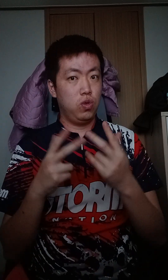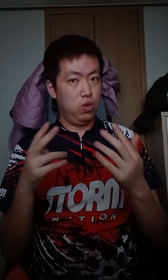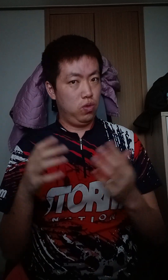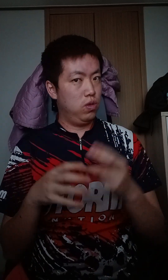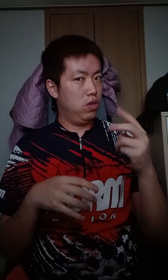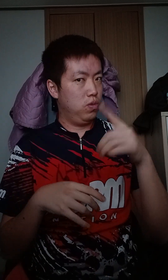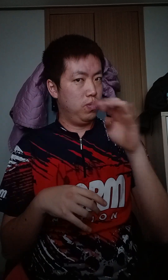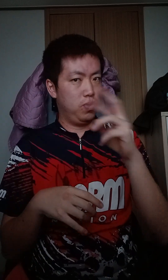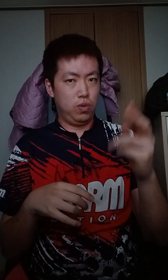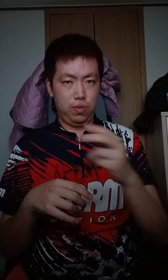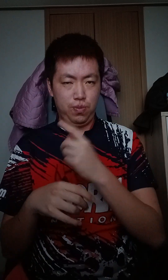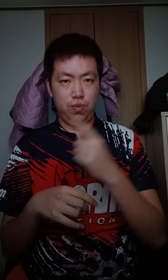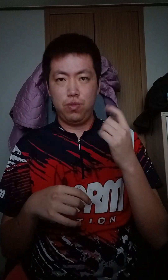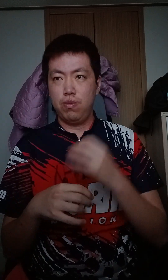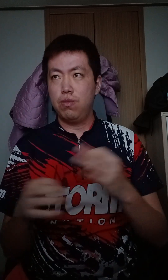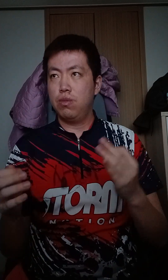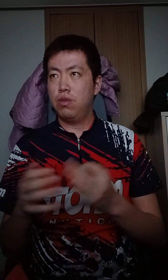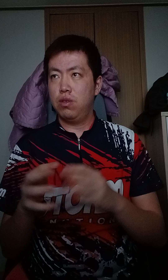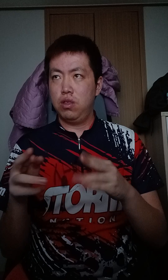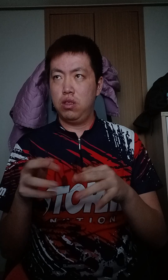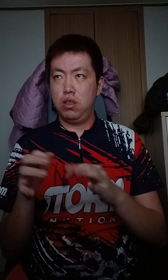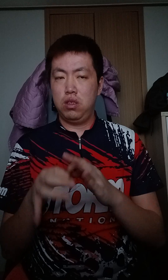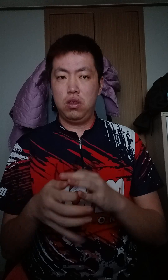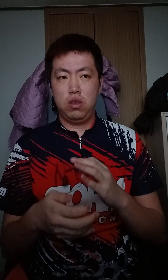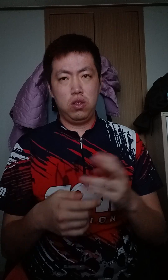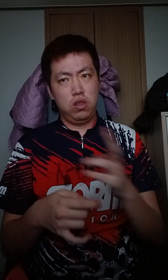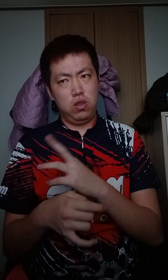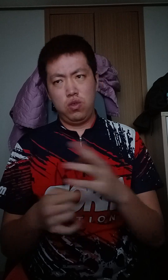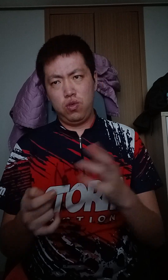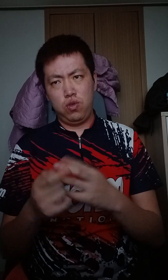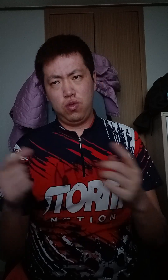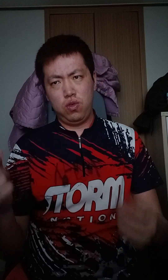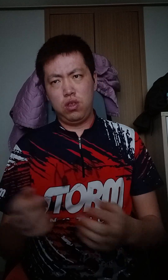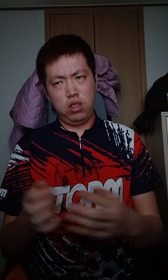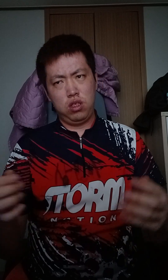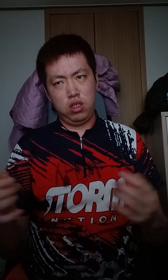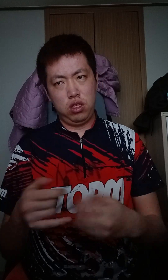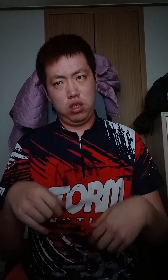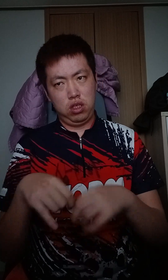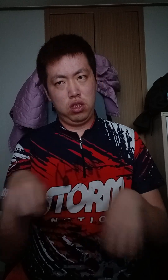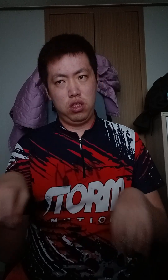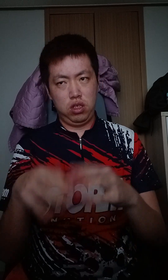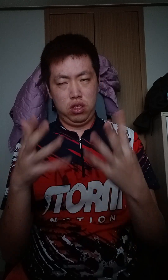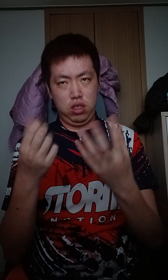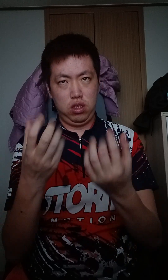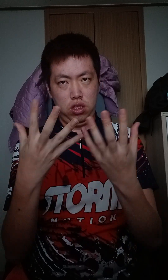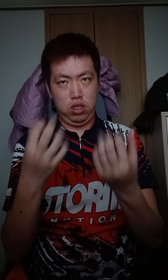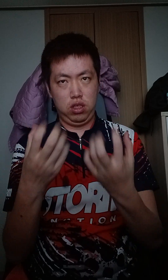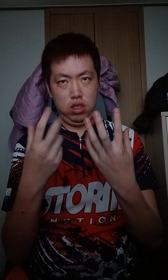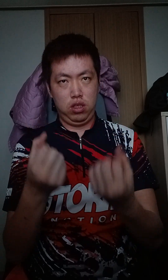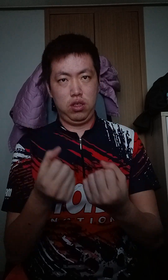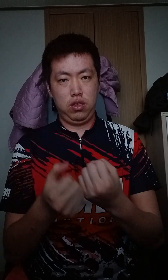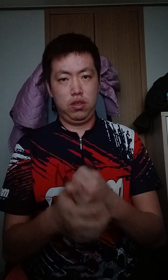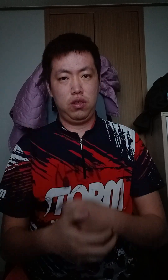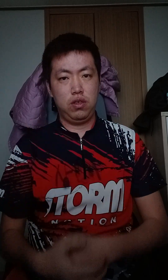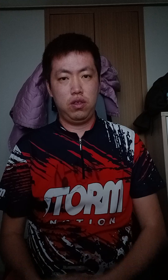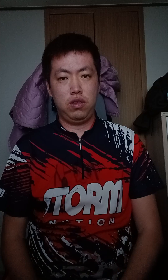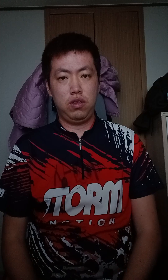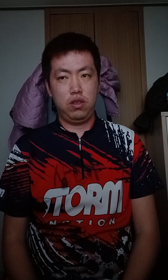대부분 보조금을 받는 비영리 기관이다 보니 편의시설 부족이나 차별을 겪는 경우가 많습니다. 이제 그 역할을